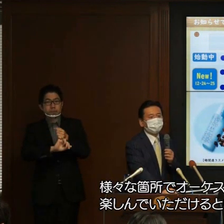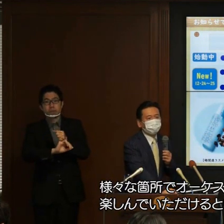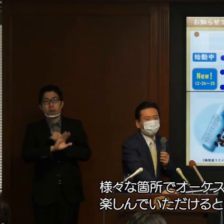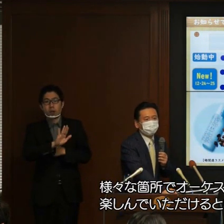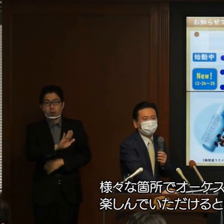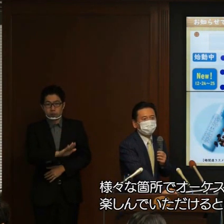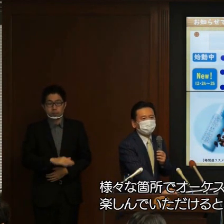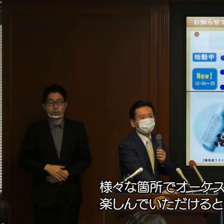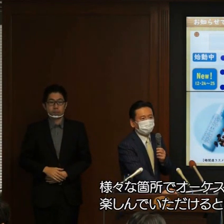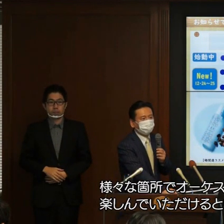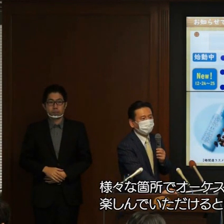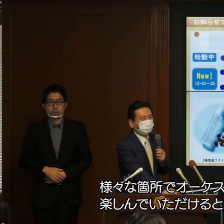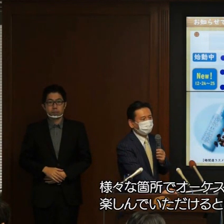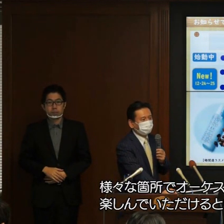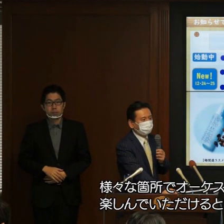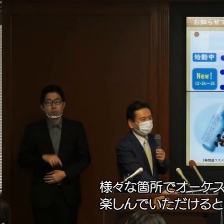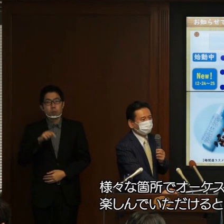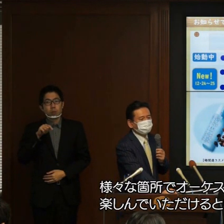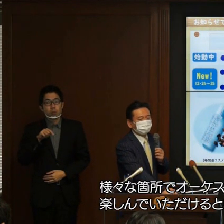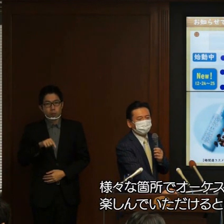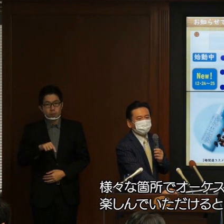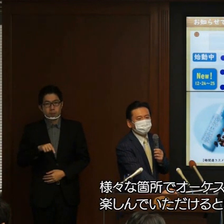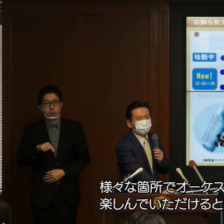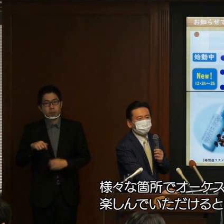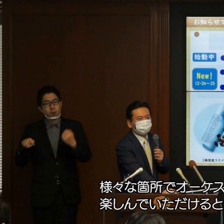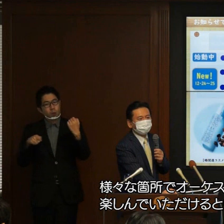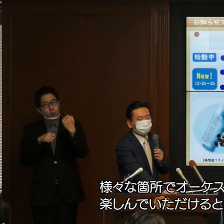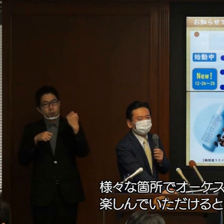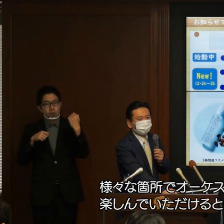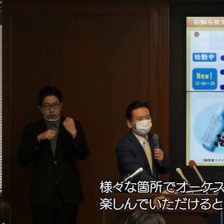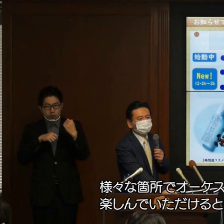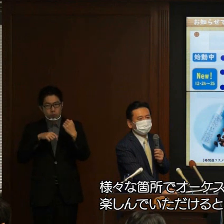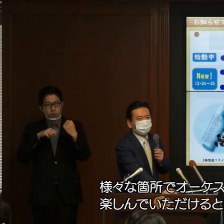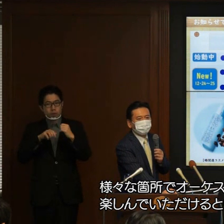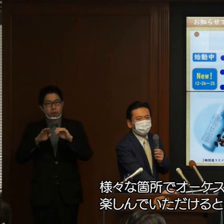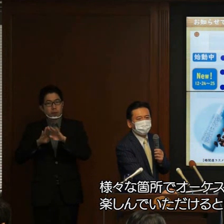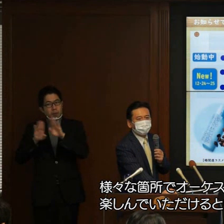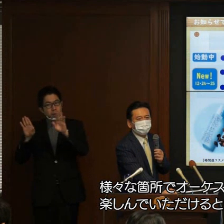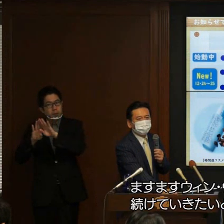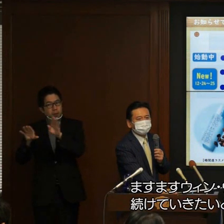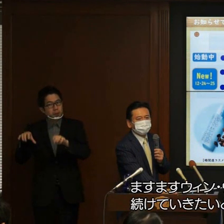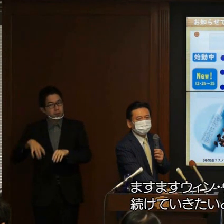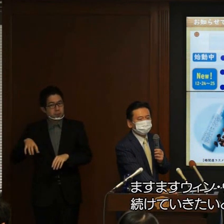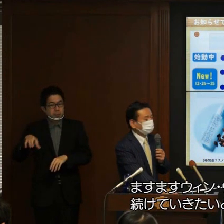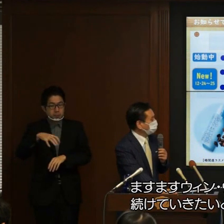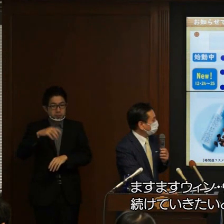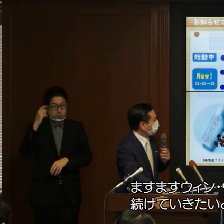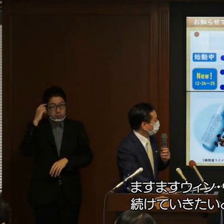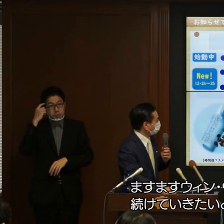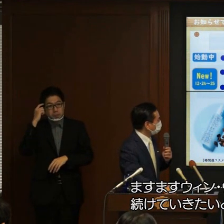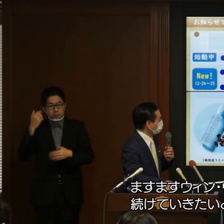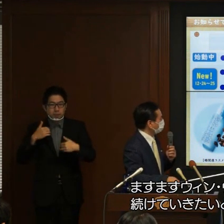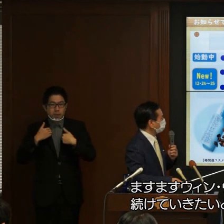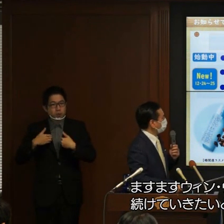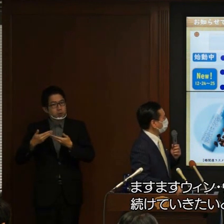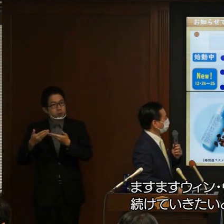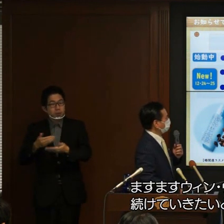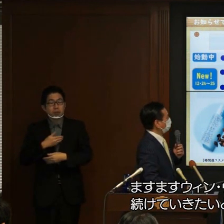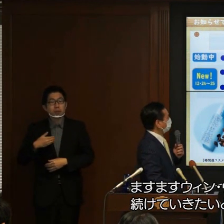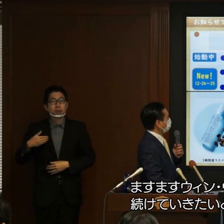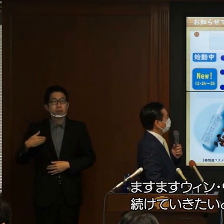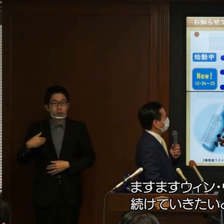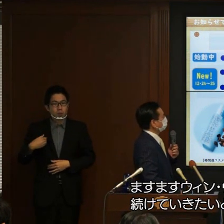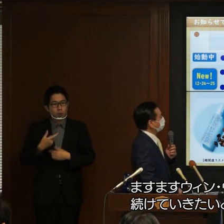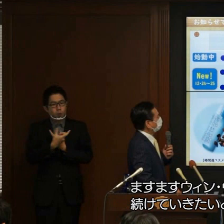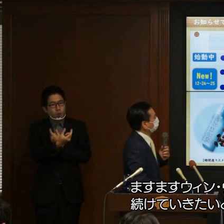まな箇所で、オーケストラを楽しんでいただけるということでありまして、ますますこれウィンウィンの関係を続けていき